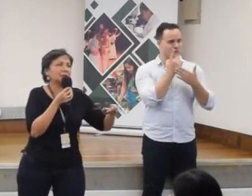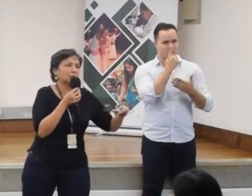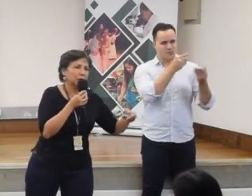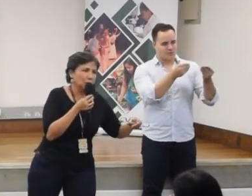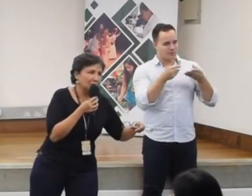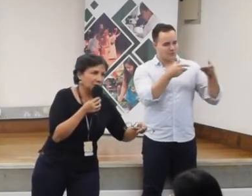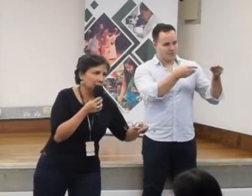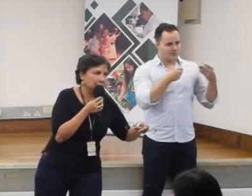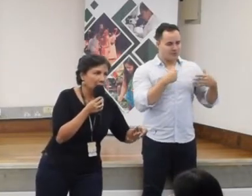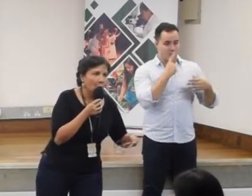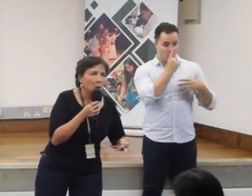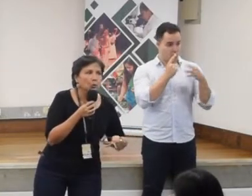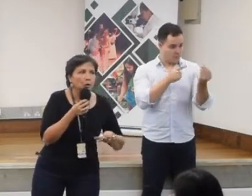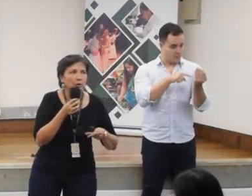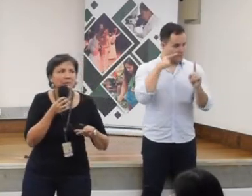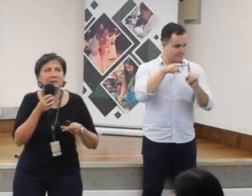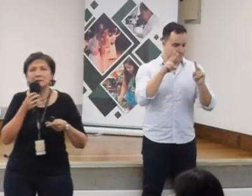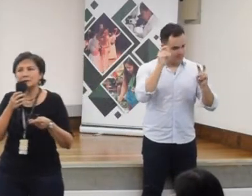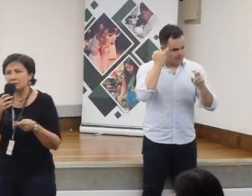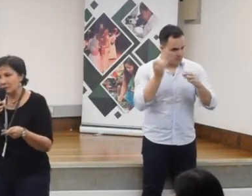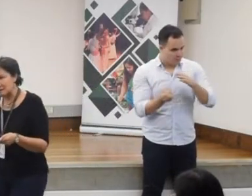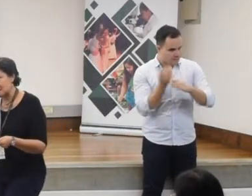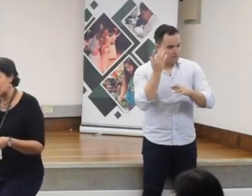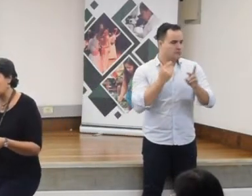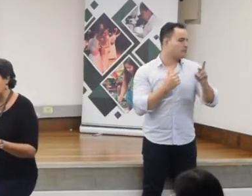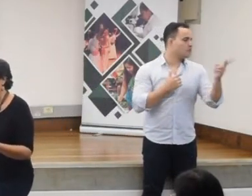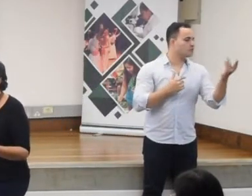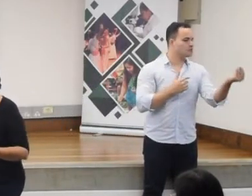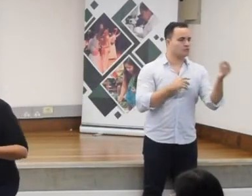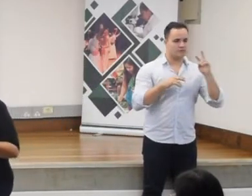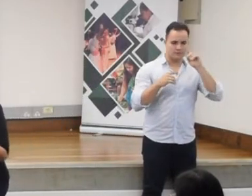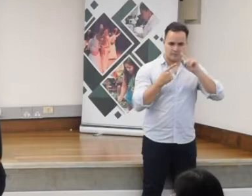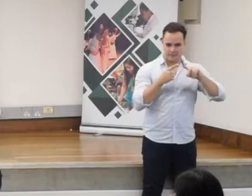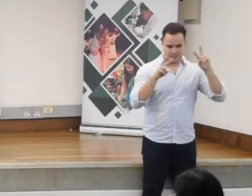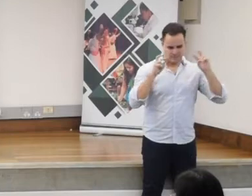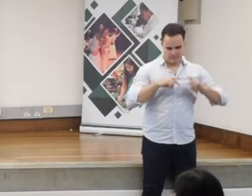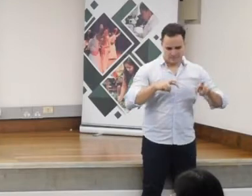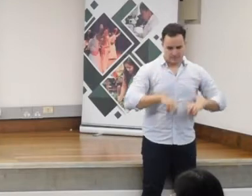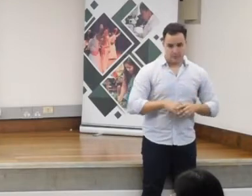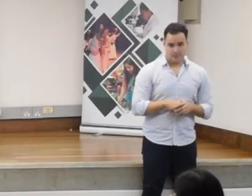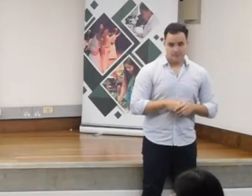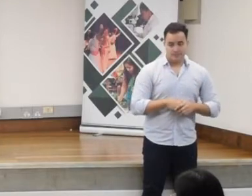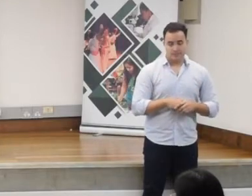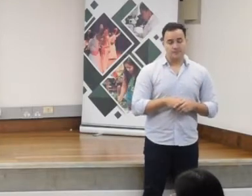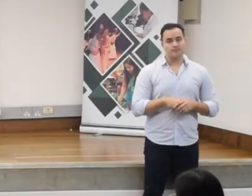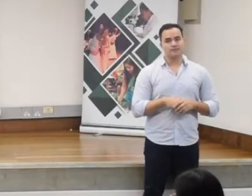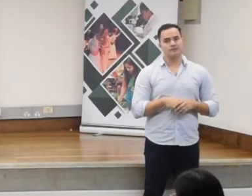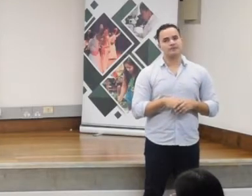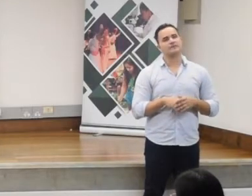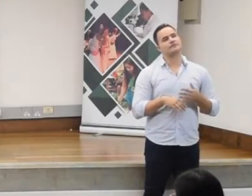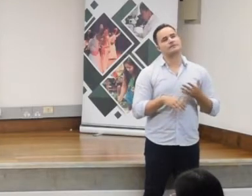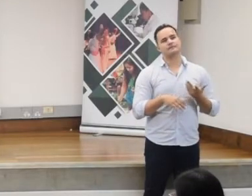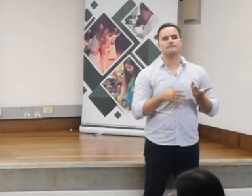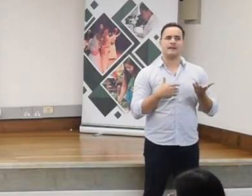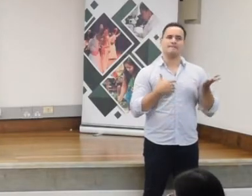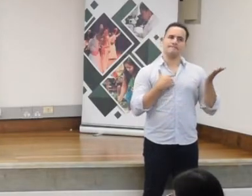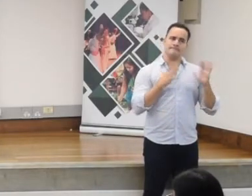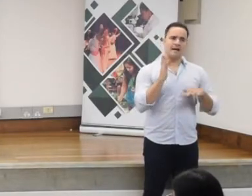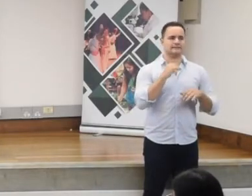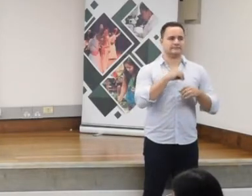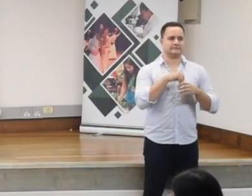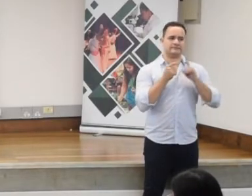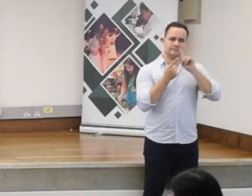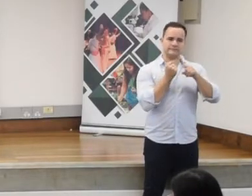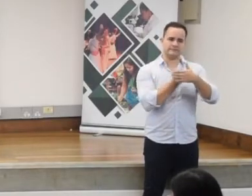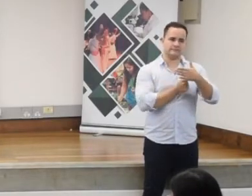tiene que ver con innovación, un nodo que tiene que ver con investigación, etc. y la idea es que ese plan lo